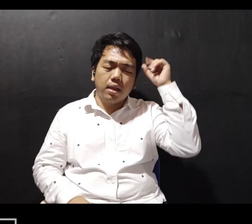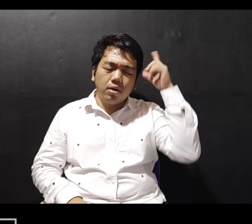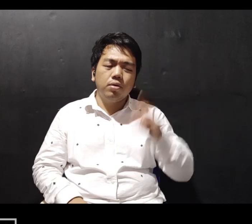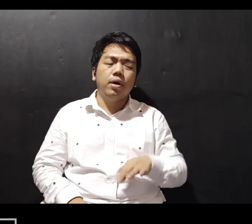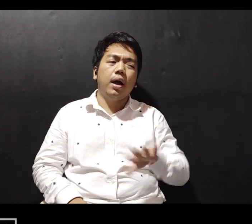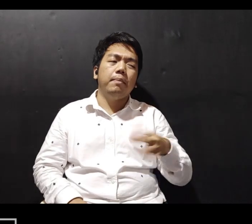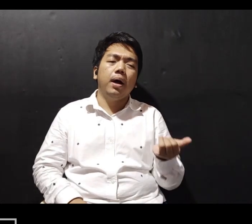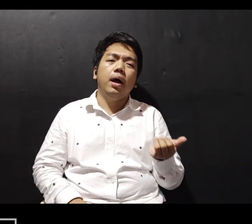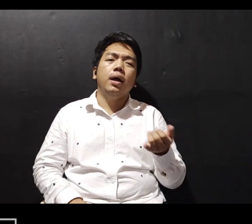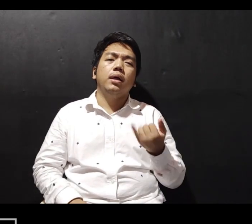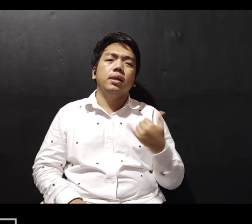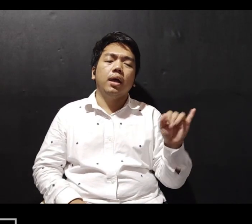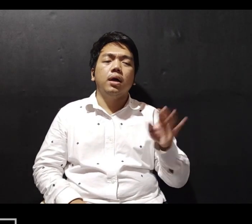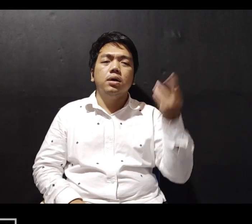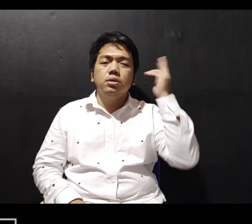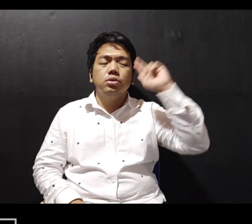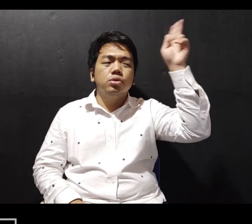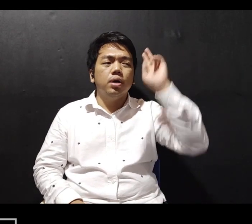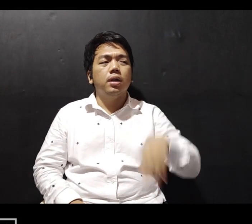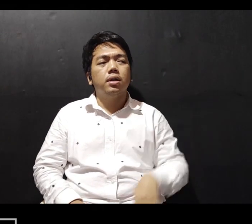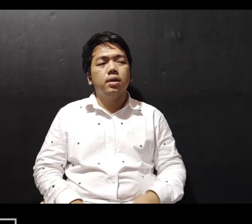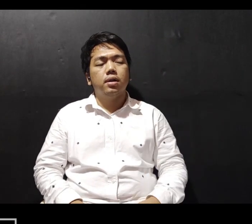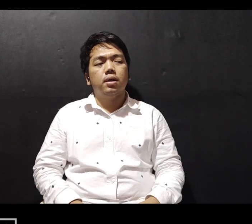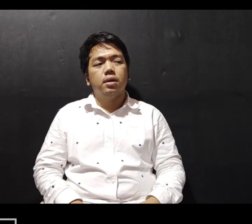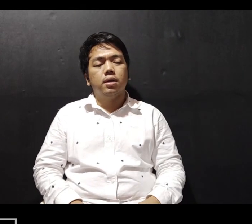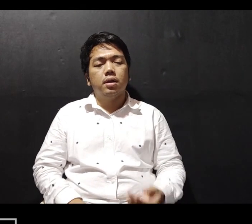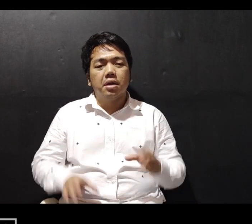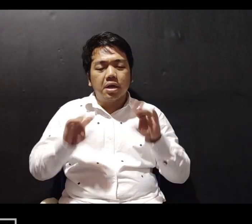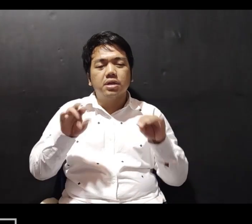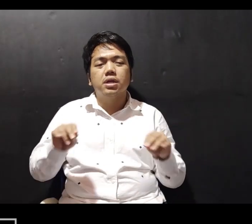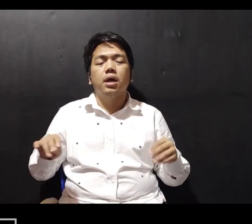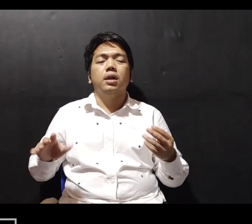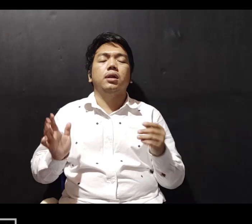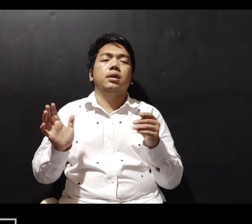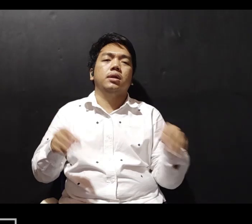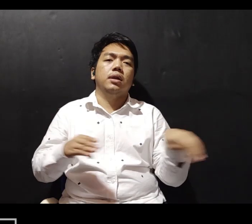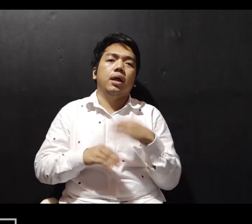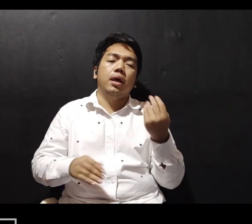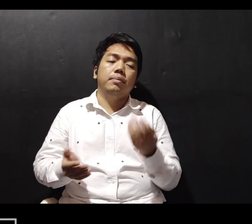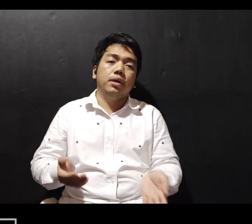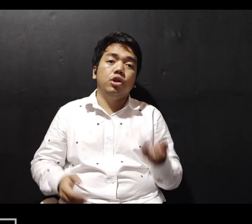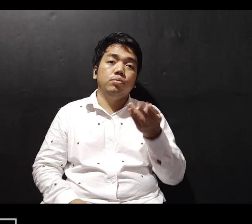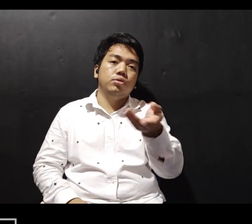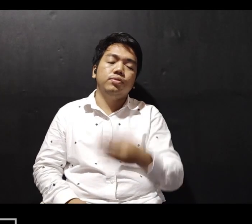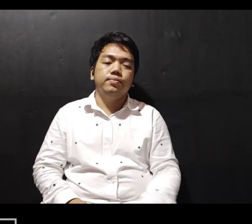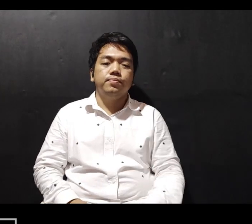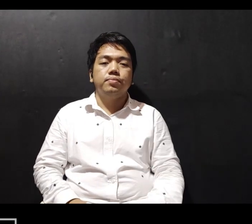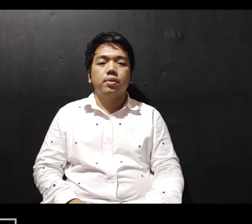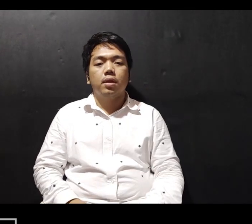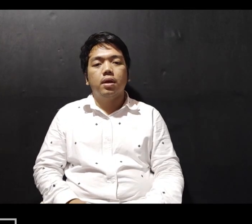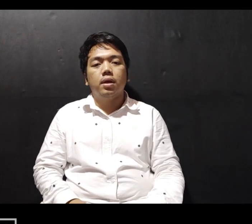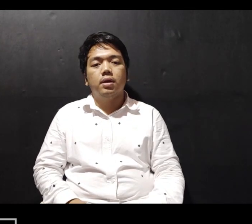Saya tahu secara umum kita sedang menantikan kapan Tuhan badai ini berlalu. Kapan Tuhan saya dapat beraktivitas